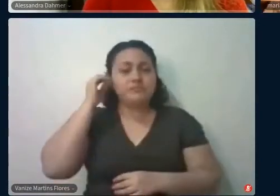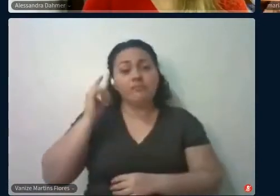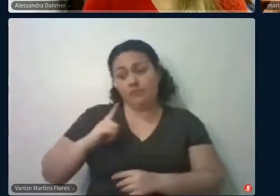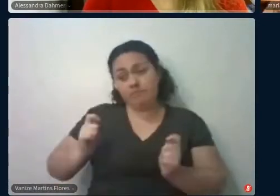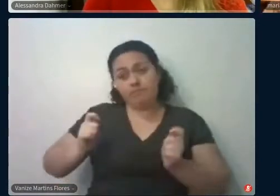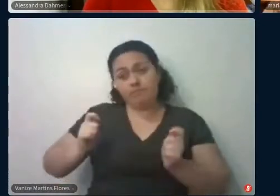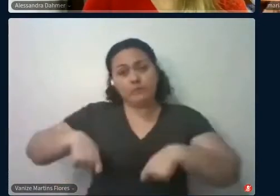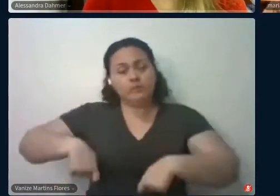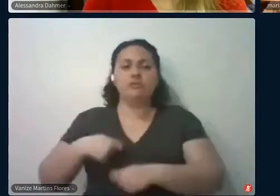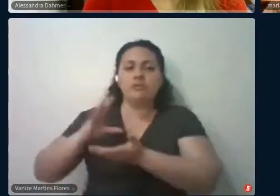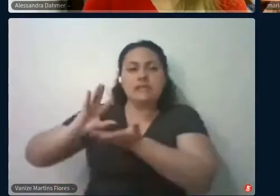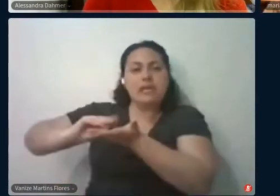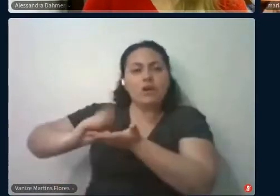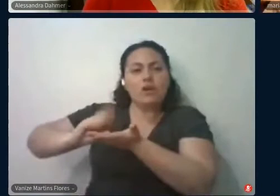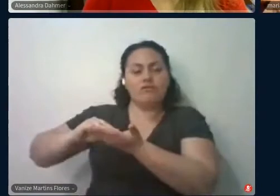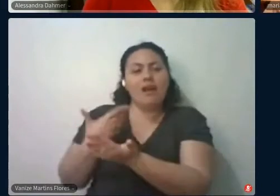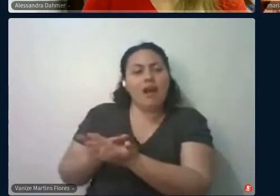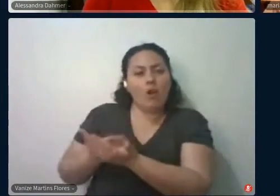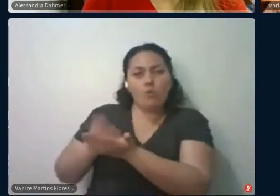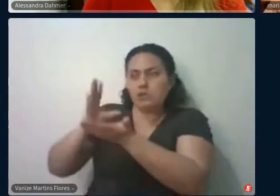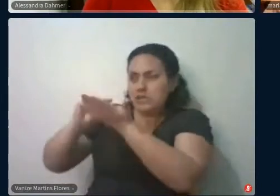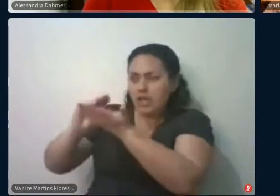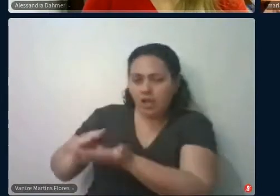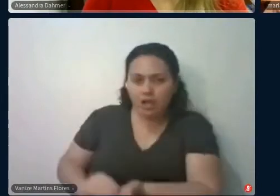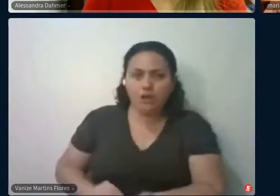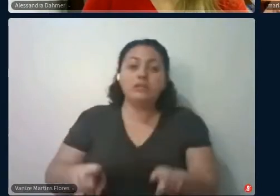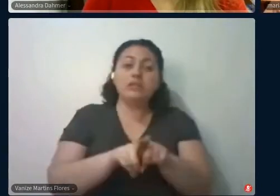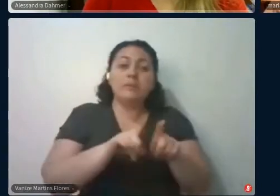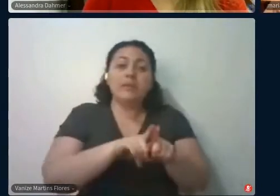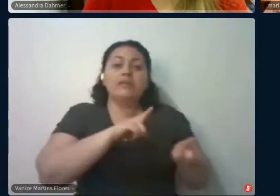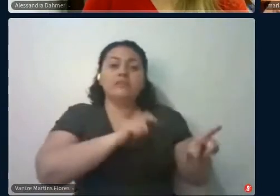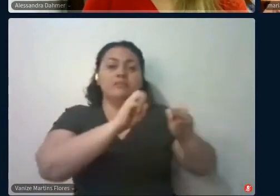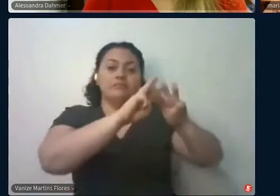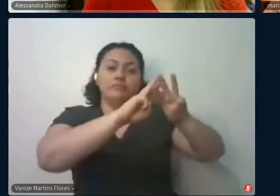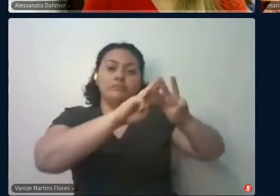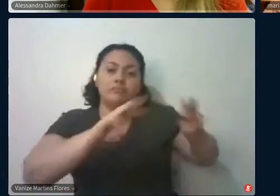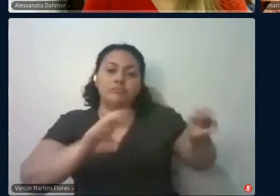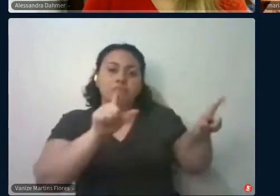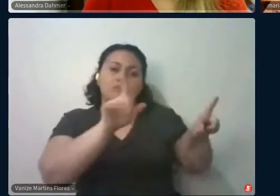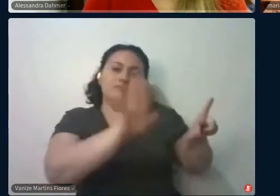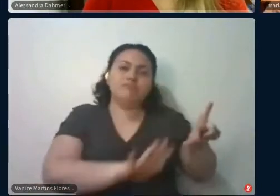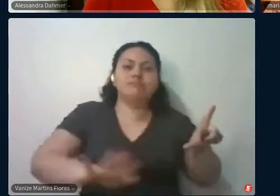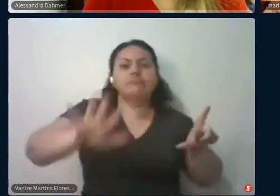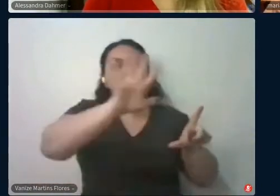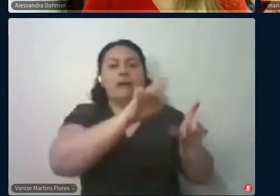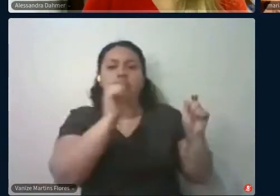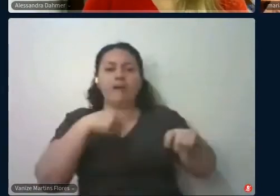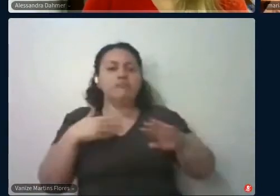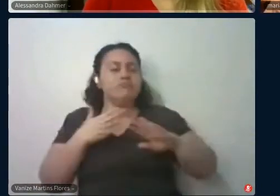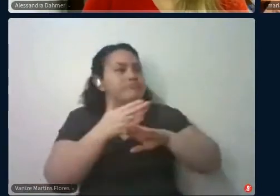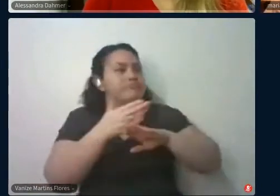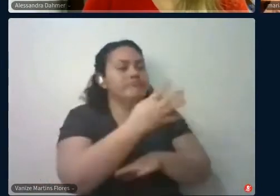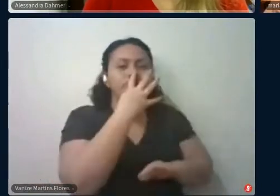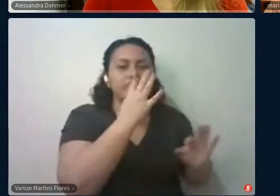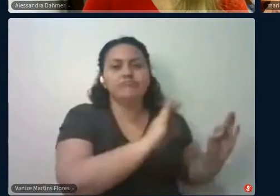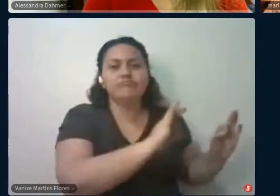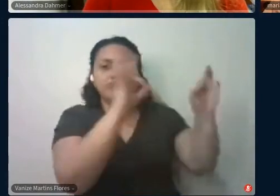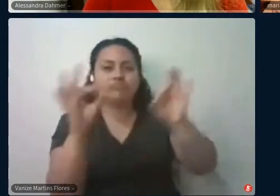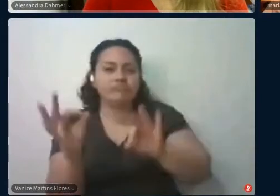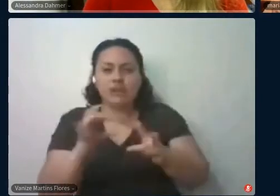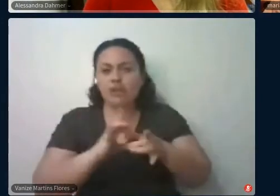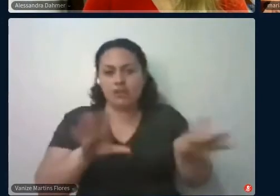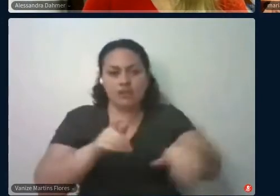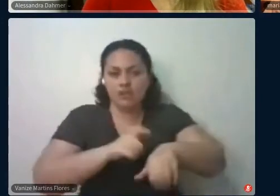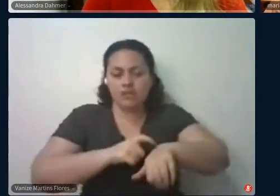as aulas, a gente tem as atividades assíncronas que cada um vai poder acessar em qualquer momento, e a gente tem também trabalhado